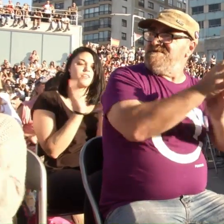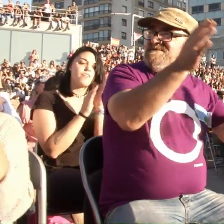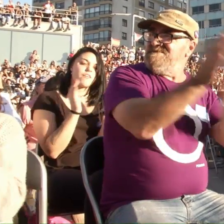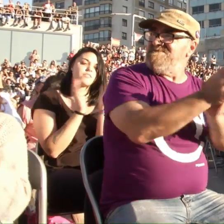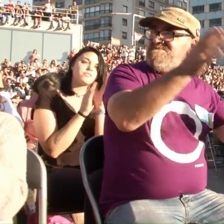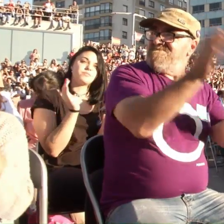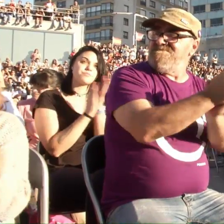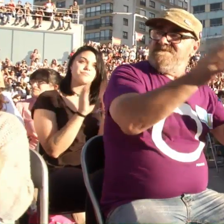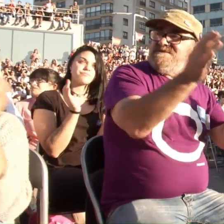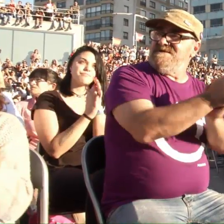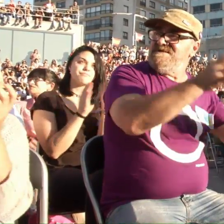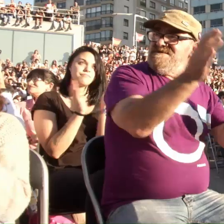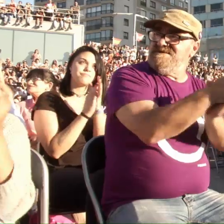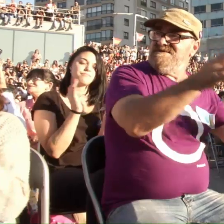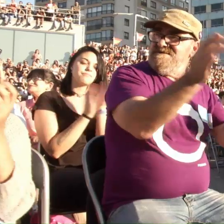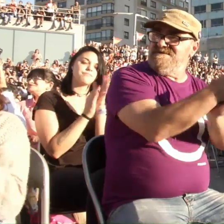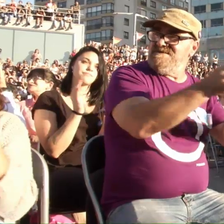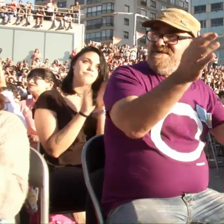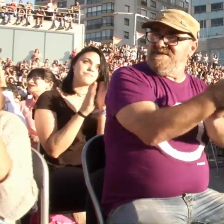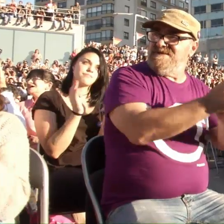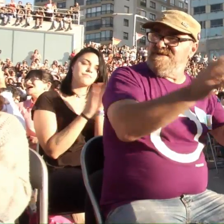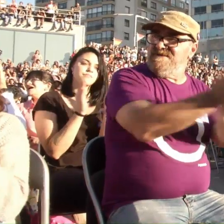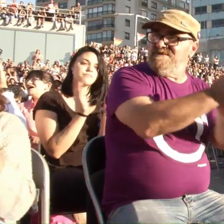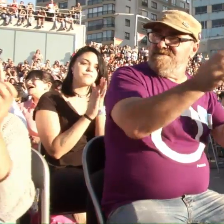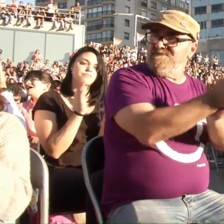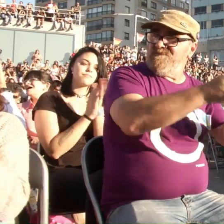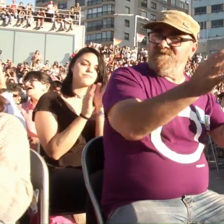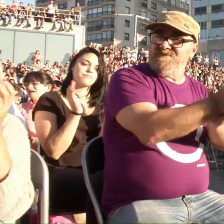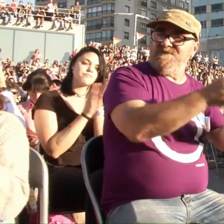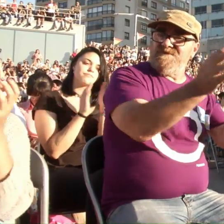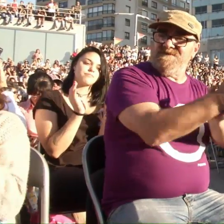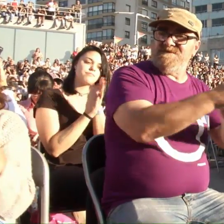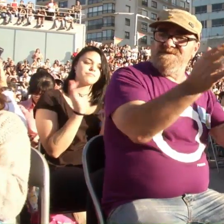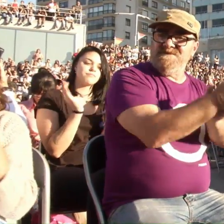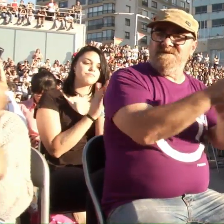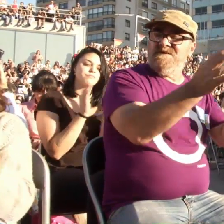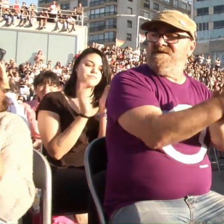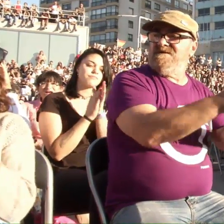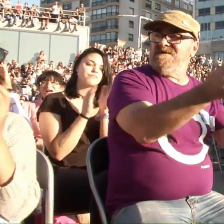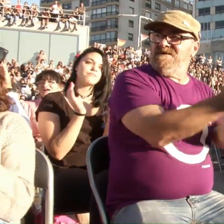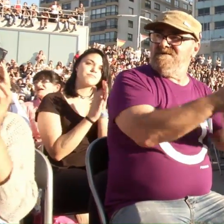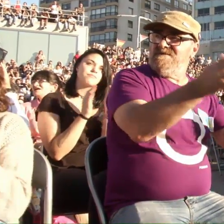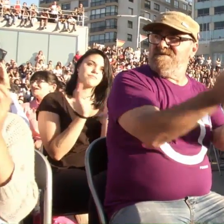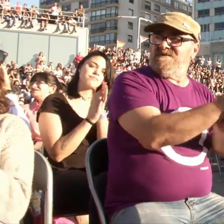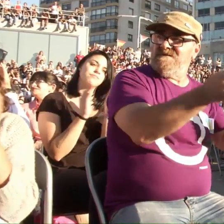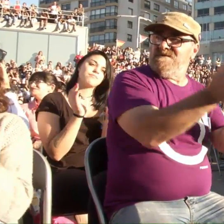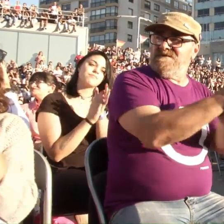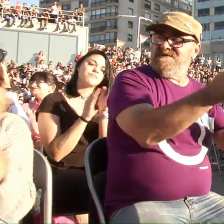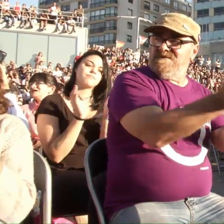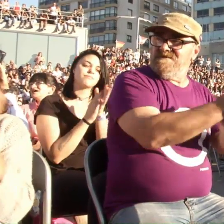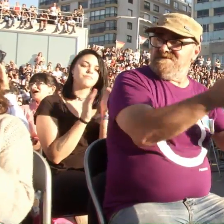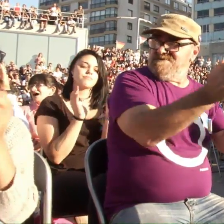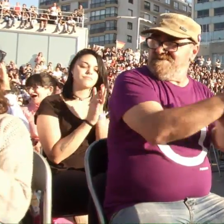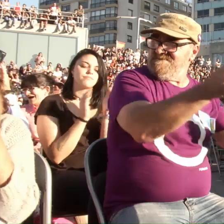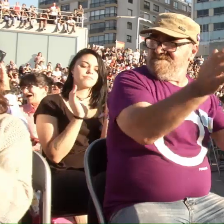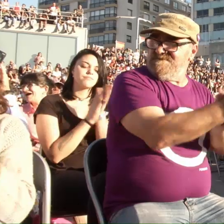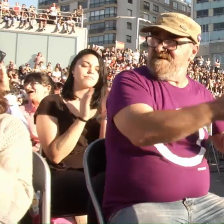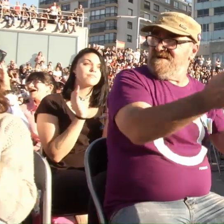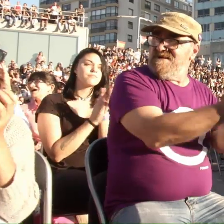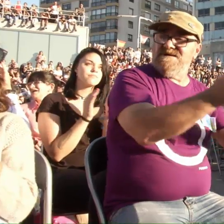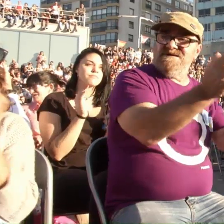parlamentos. Allí las reglas las dictan las élites. La política tiene que ver con el dolor de tu vecino. La política